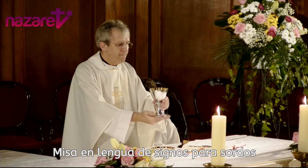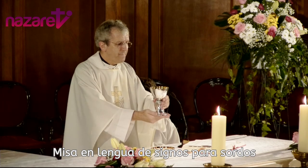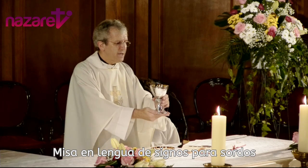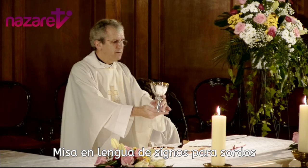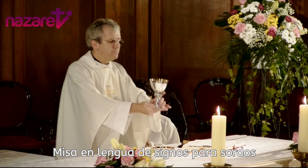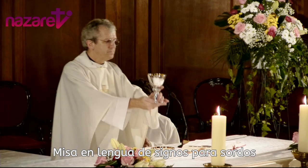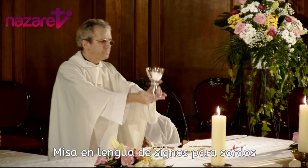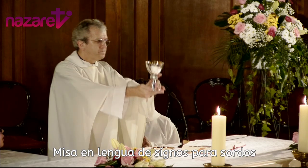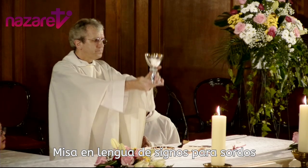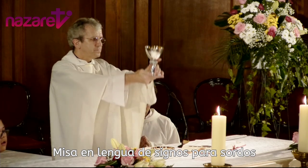mía.